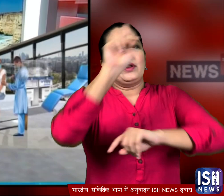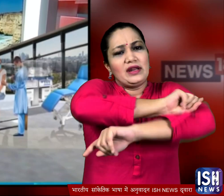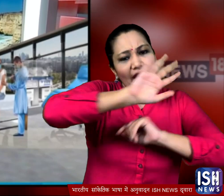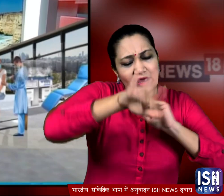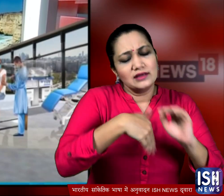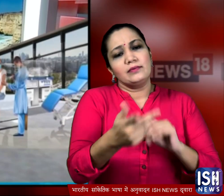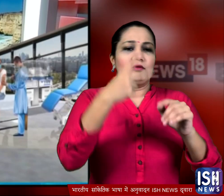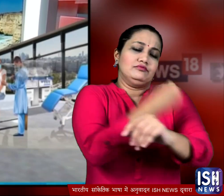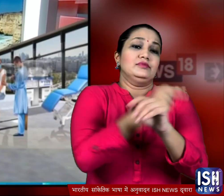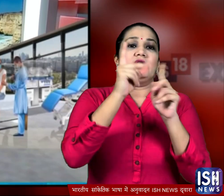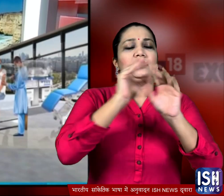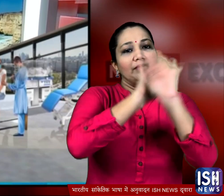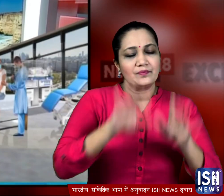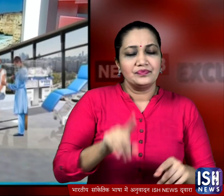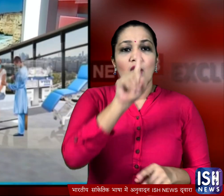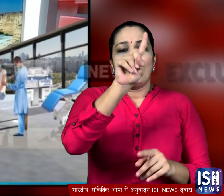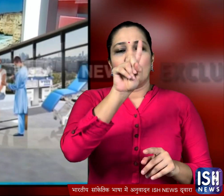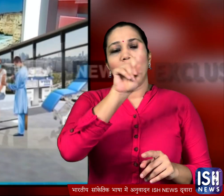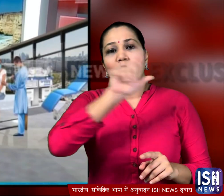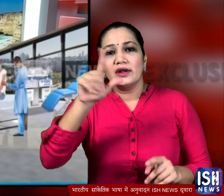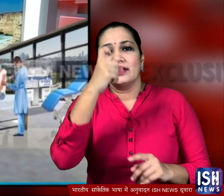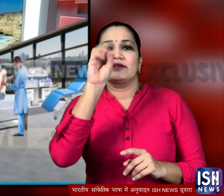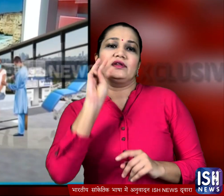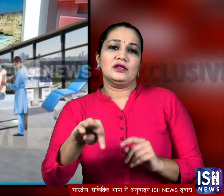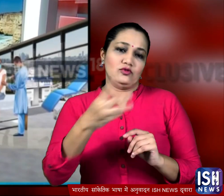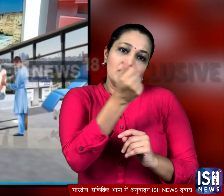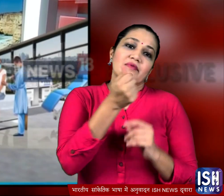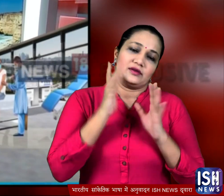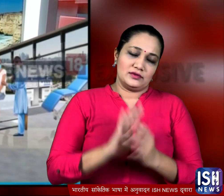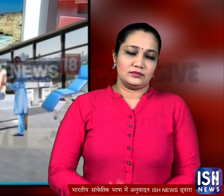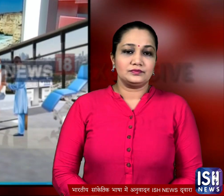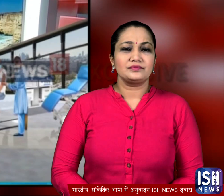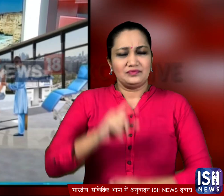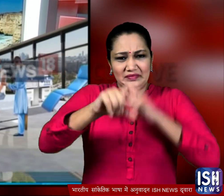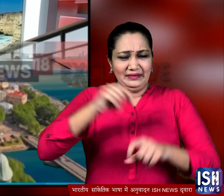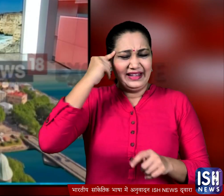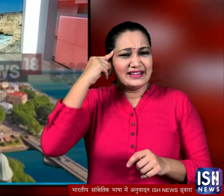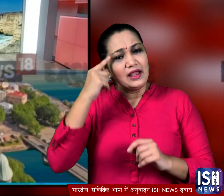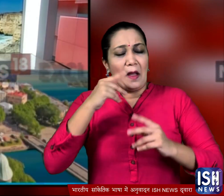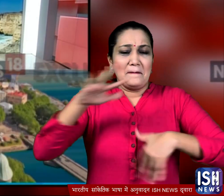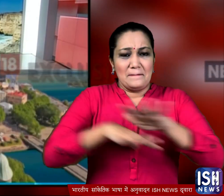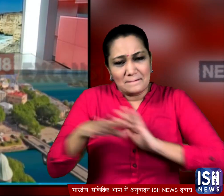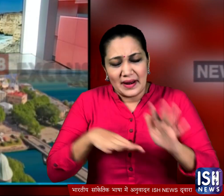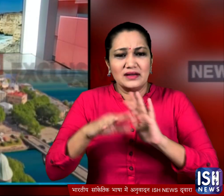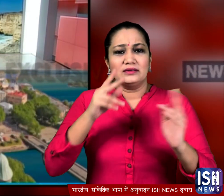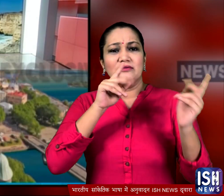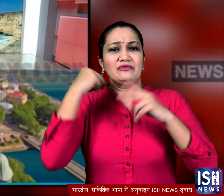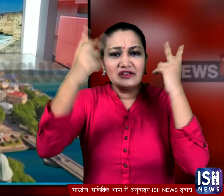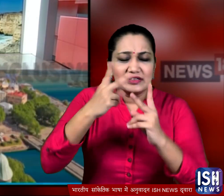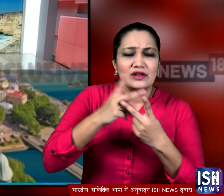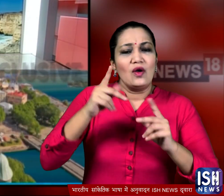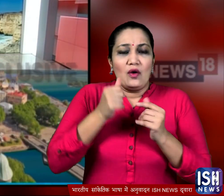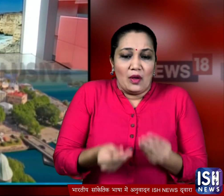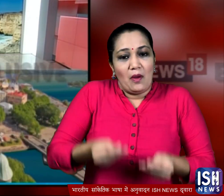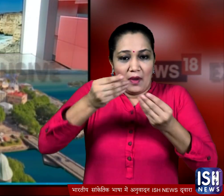21 दिन बाद। इस ऑफर के लिए एक पर्यटक को 1,70,000 रुपए चुकाने होंगे। कंपनी को भरोसा है कि उसका यह प्लान मंदी से